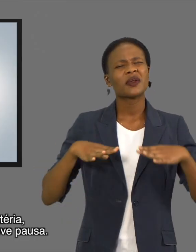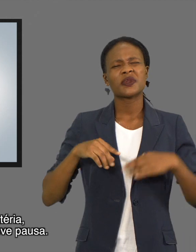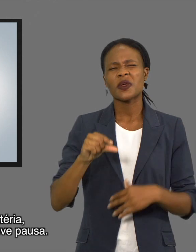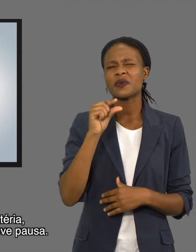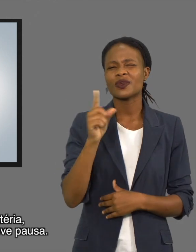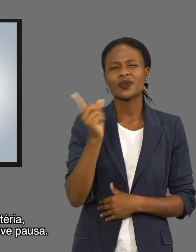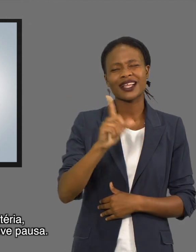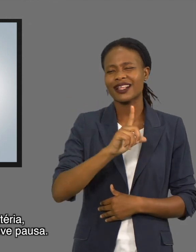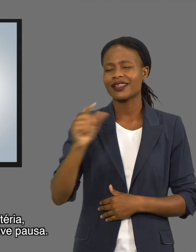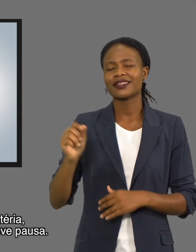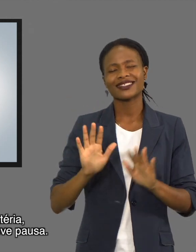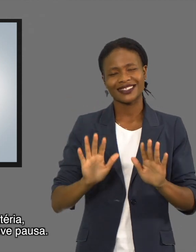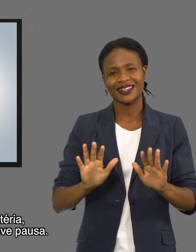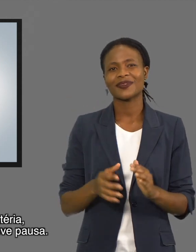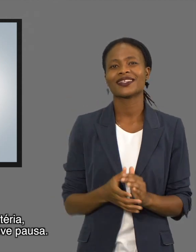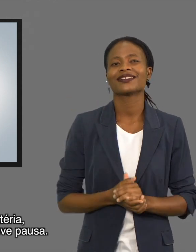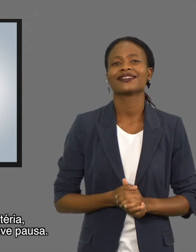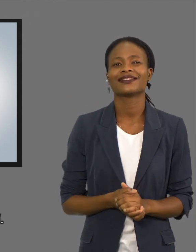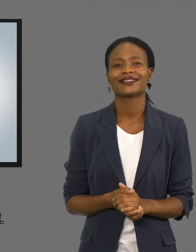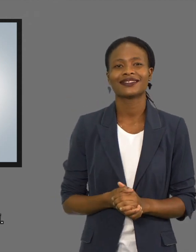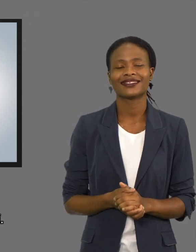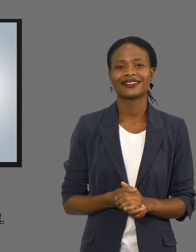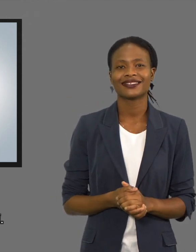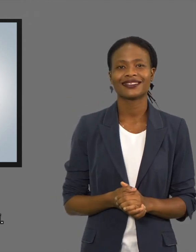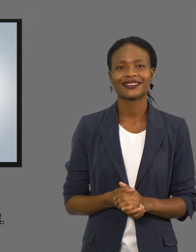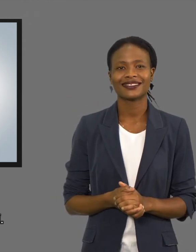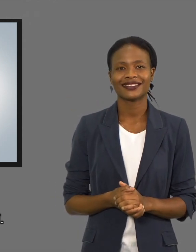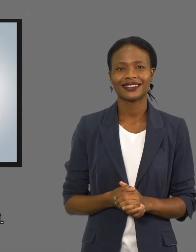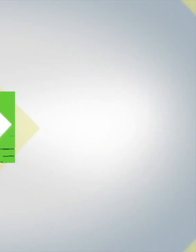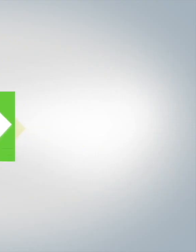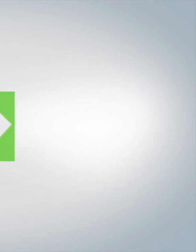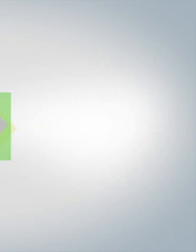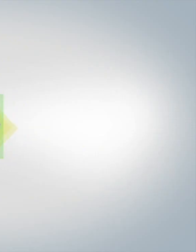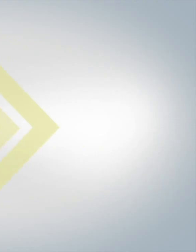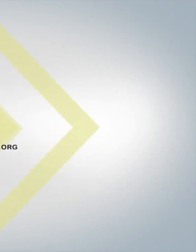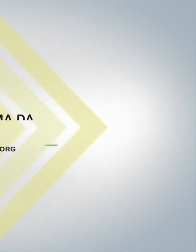matéria que vamos a uma breve pausa. Não saia daí!